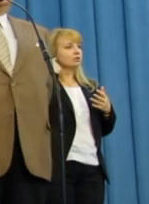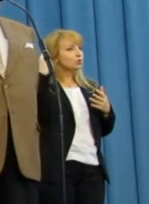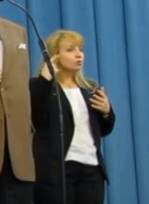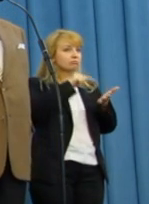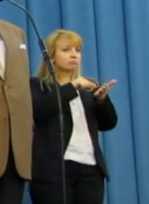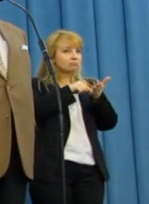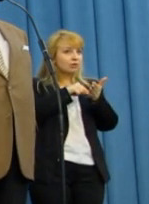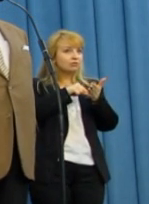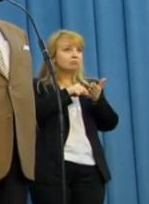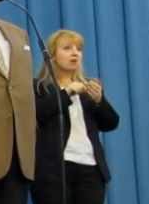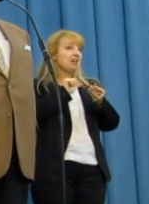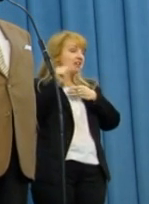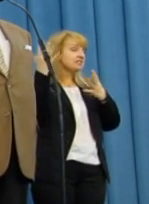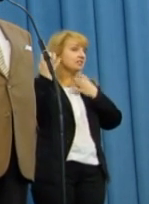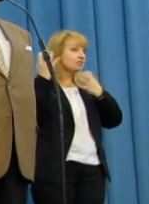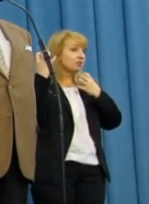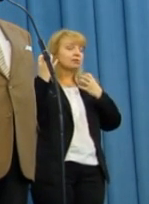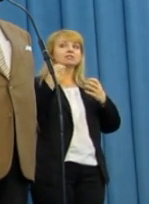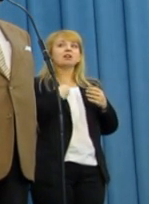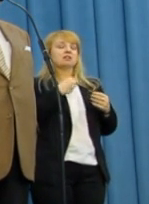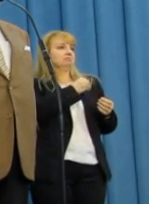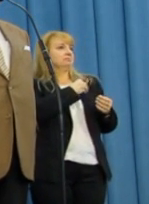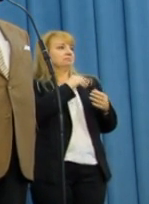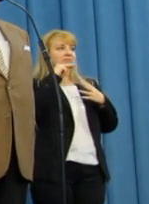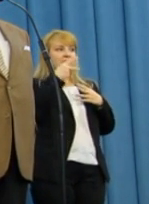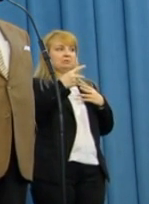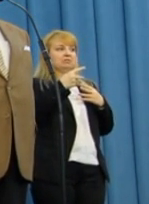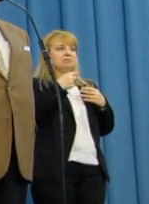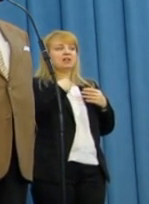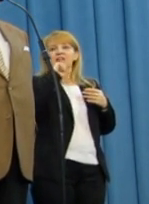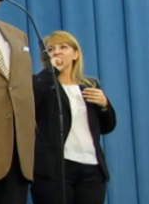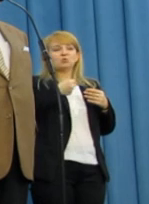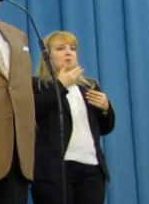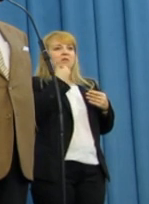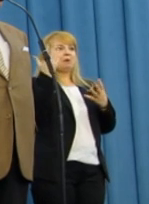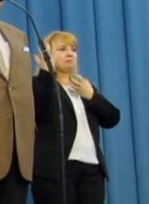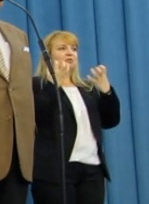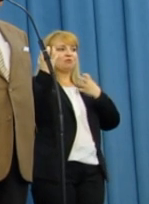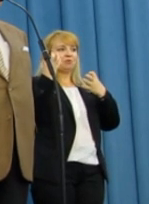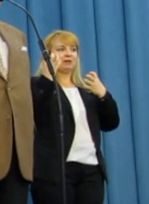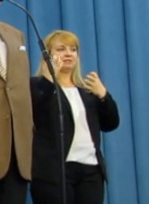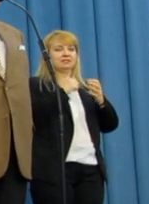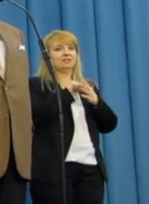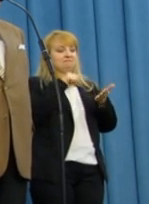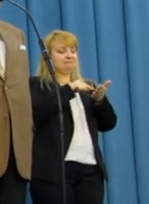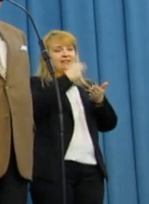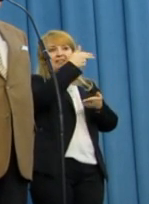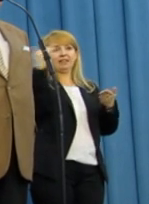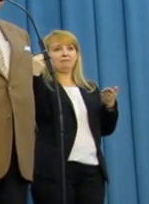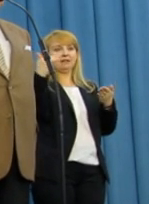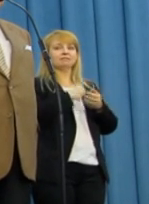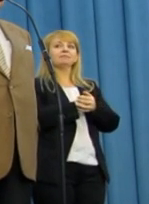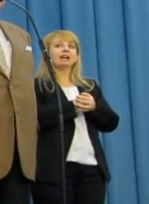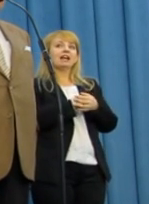jakiś doniesienia, informacje? Nie, nie, państwo, szczerze mówiąc, żadnej wiedzy na ten temat nie wiem, powiem więcej jeszcze. Może jakoś